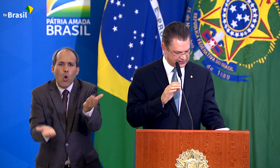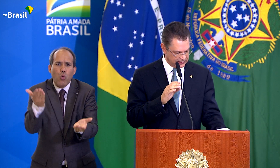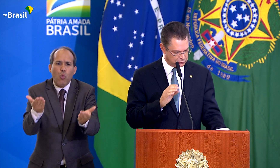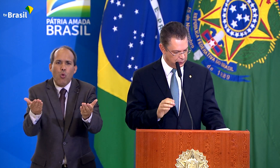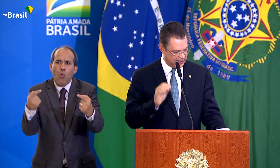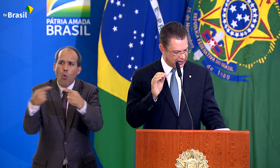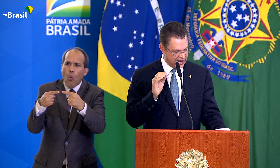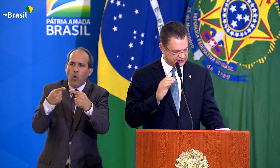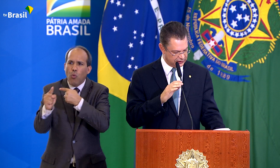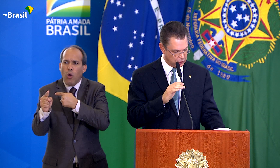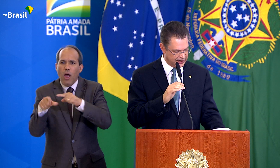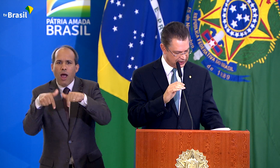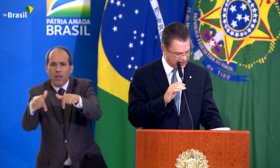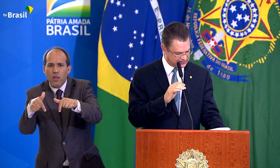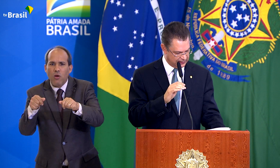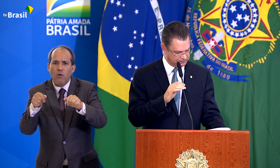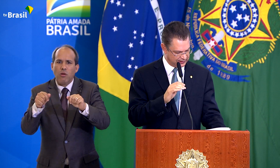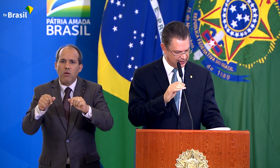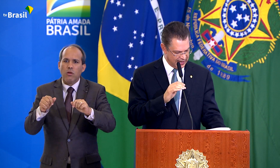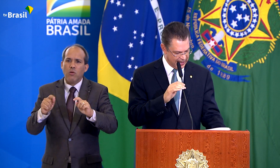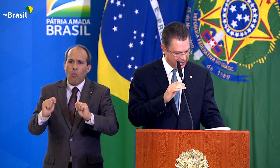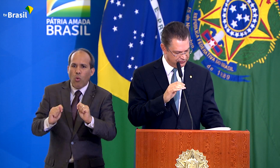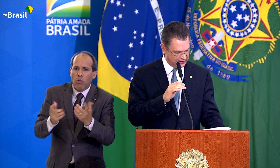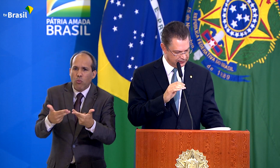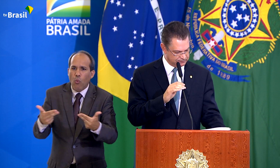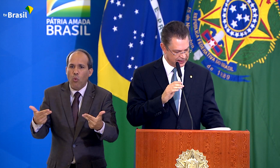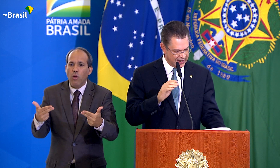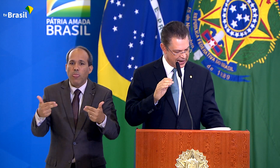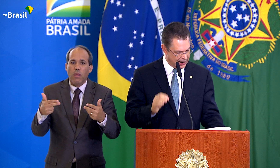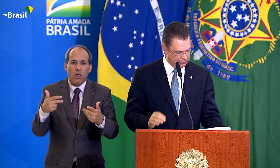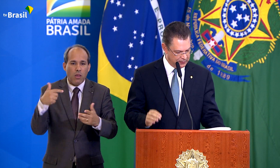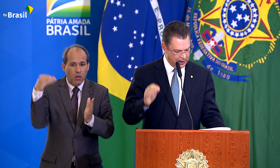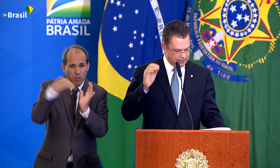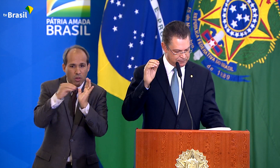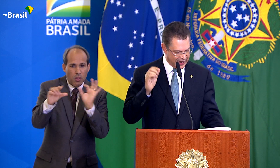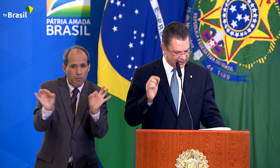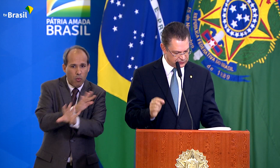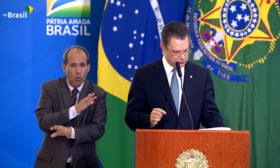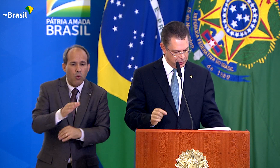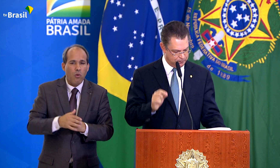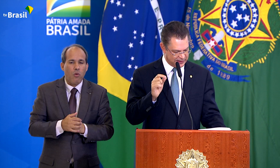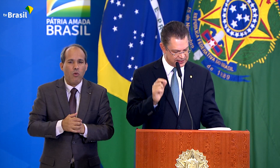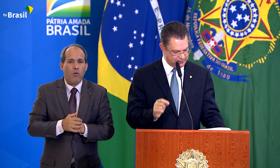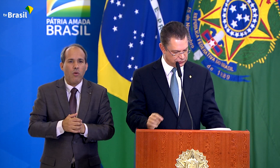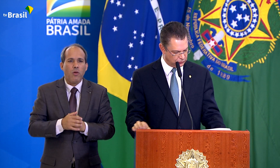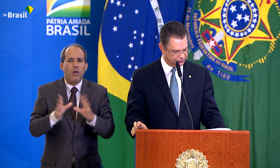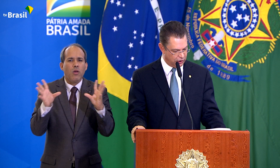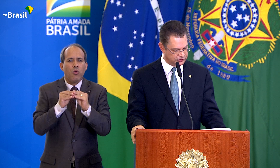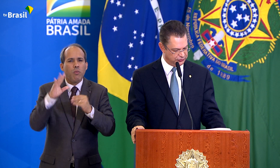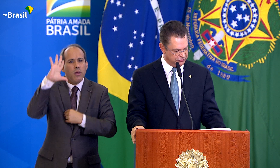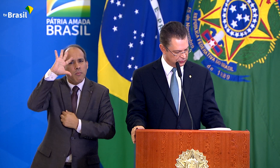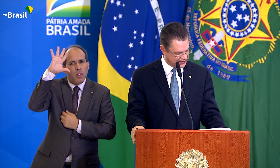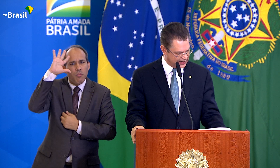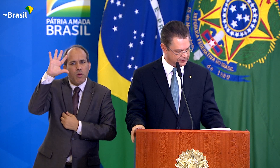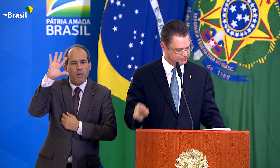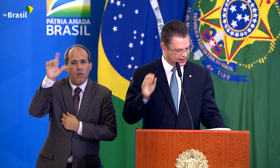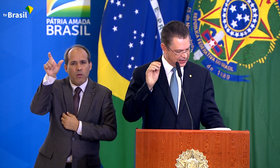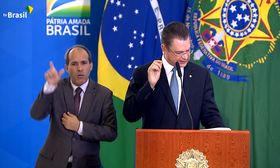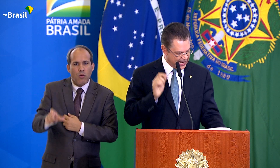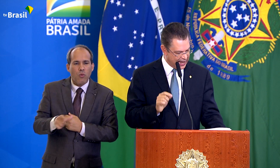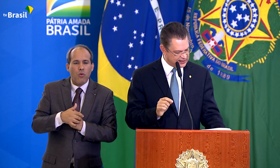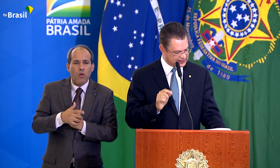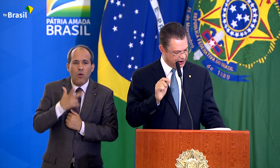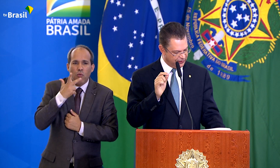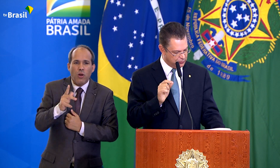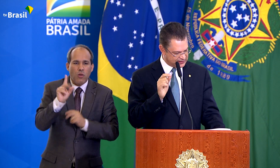a escritura em a escritora inglesa Evelyn sal para resumir o pensamento do filósofo vou